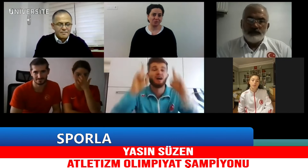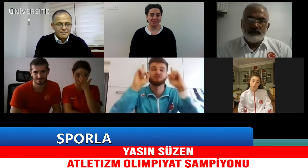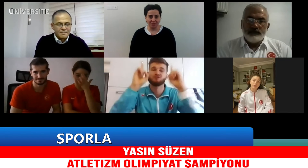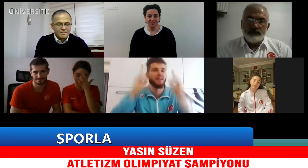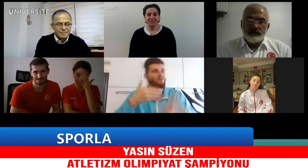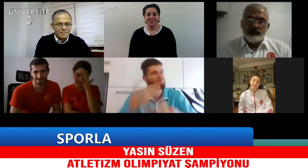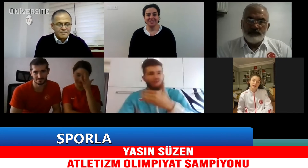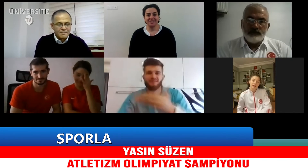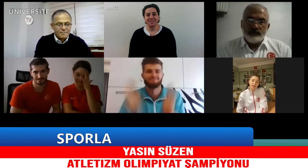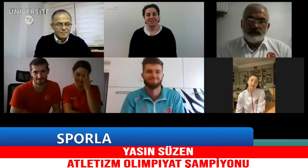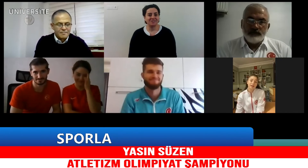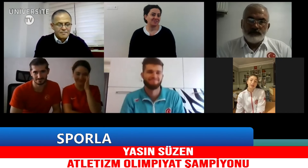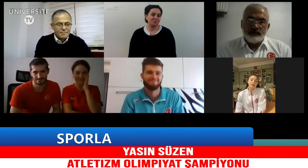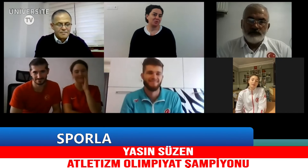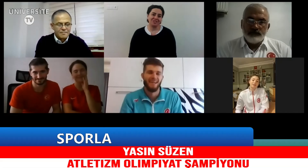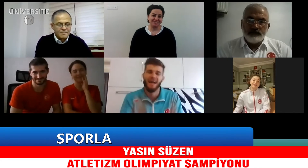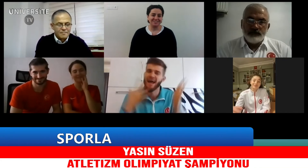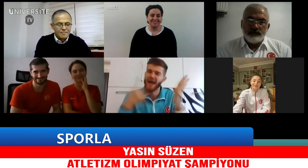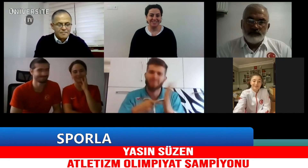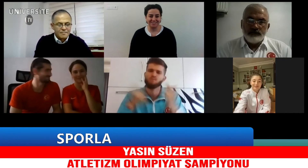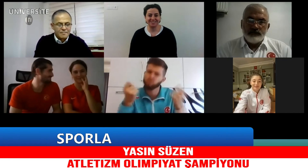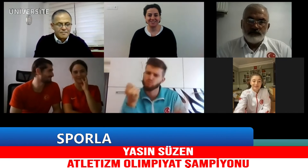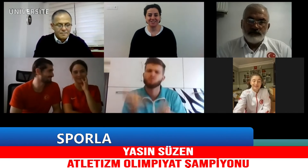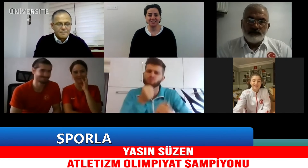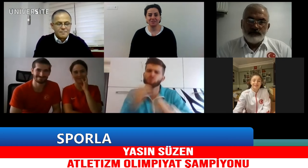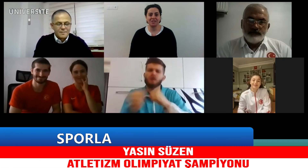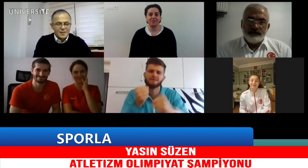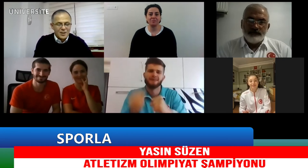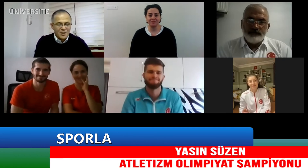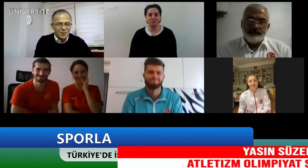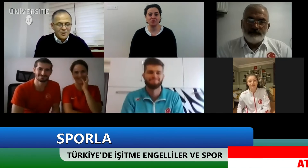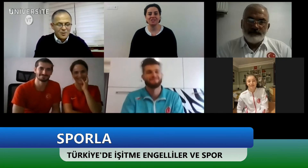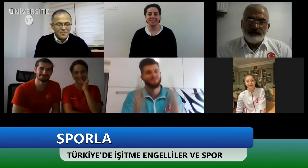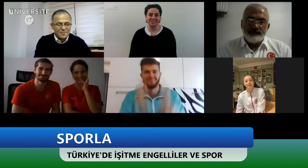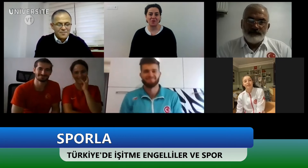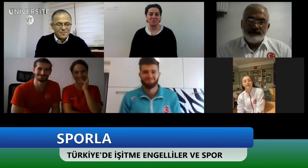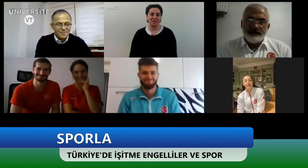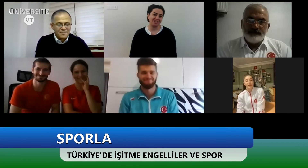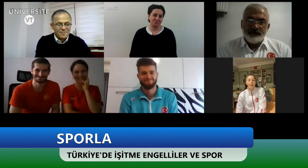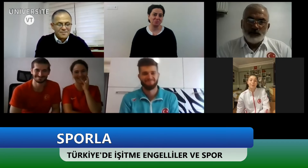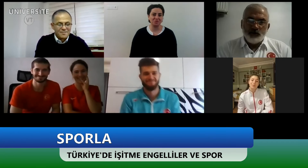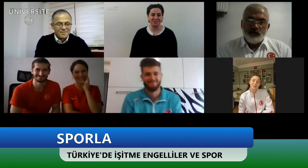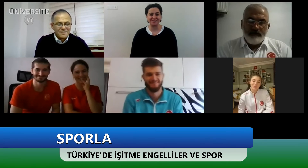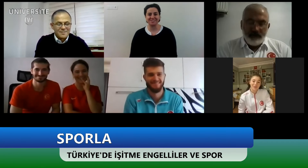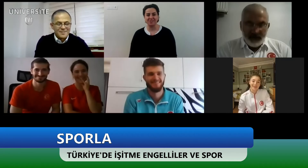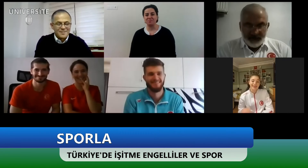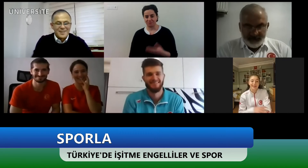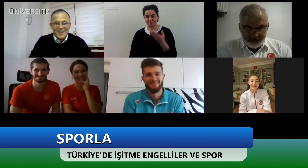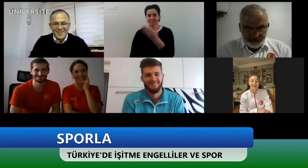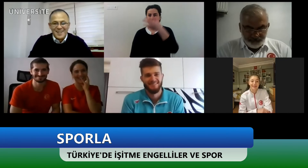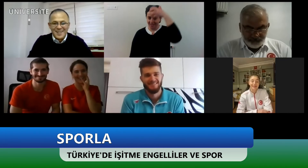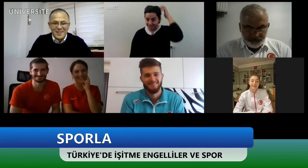olarak kötü bir zaman. Bu kadar. Devam. Teşekkür ediyoruz. Mücadeleye devam. Hedefim bu